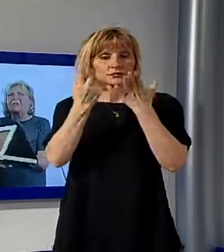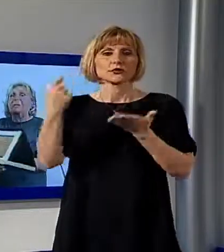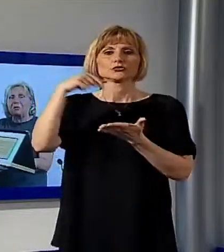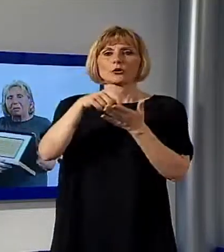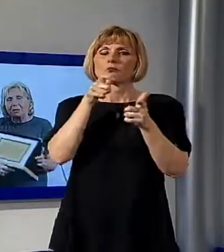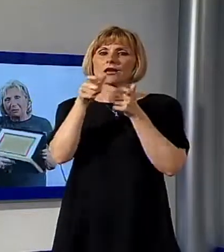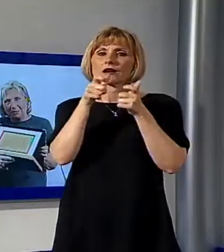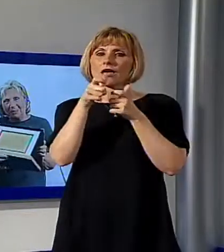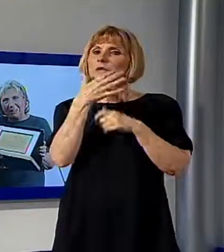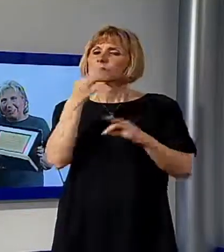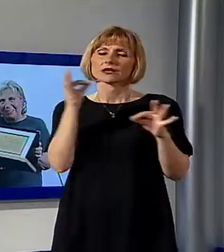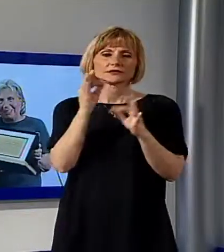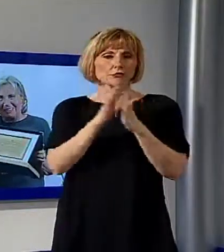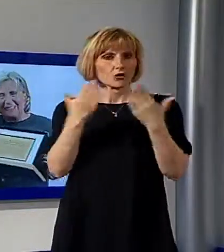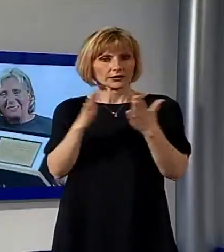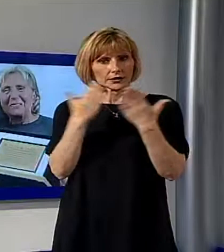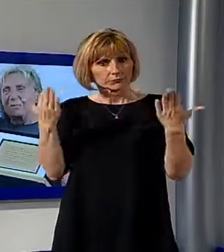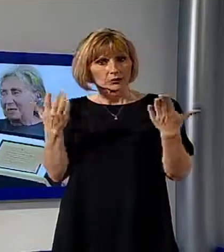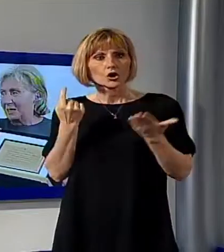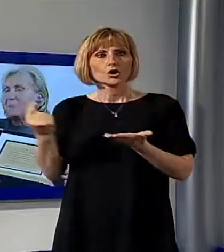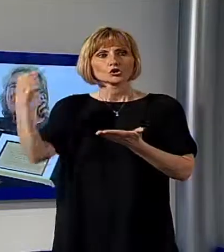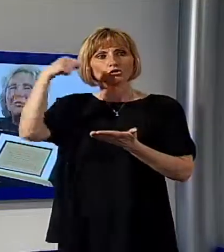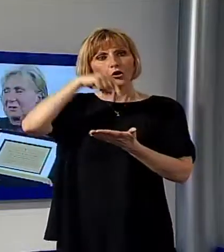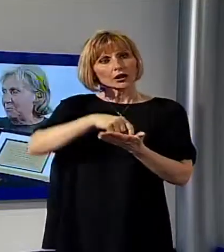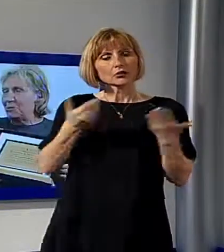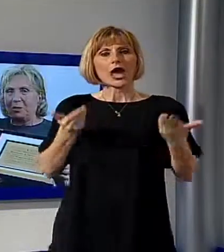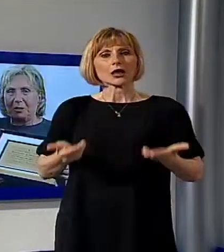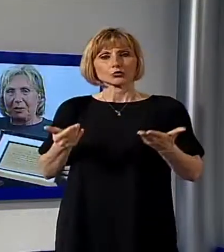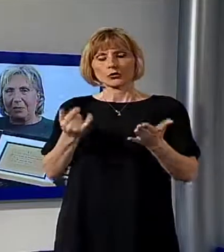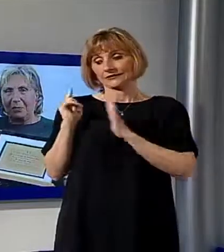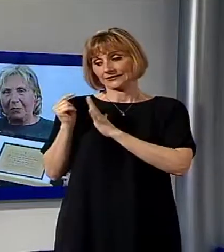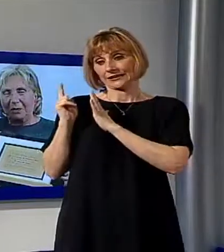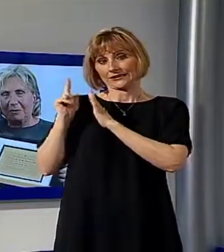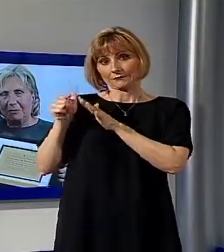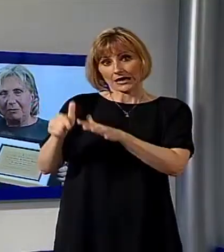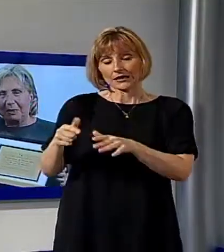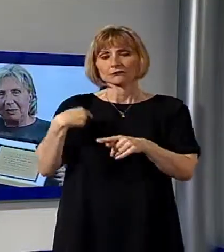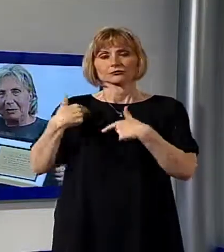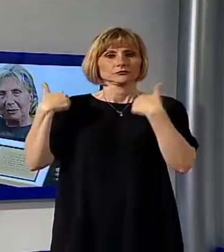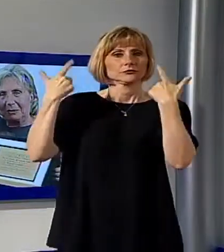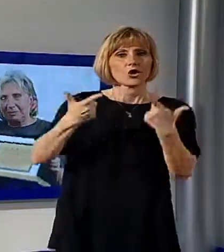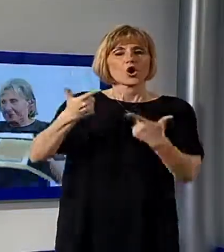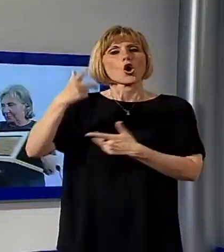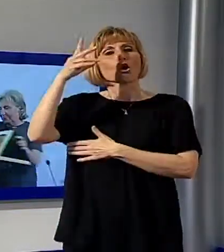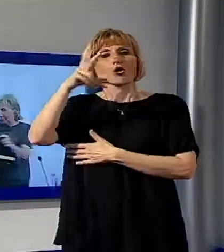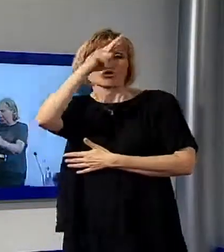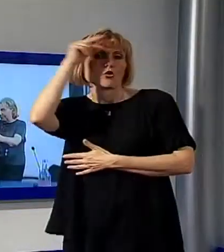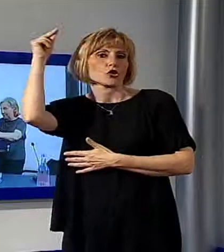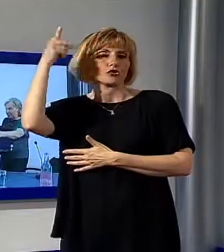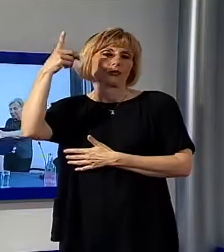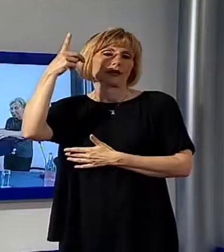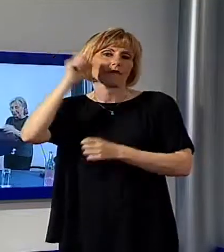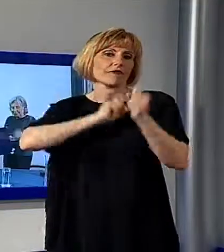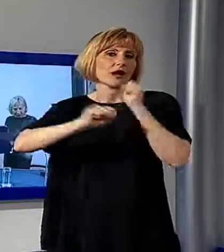questo capolavoro, quanto mai tornato di attualità nelle ultime settimane, e per rendere omaggio ad una delle più noti e importanti